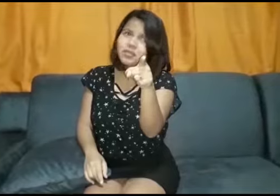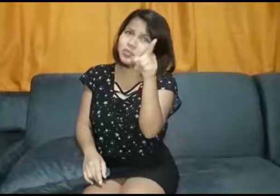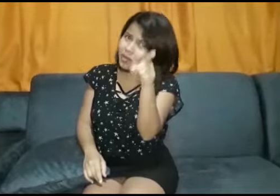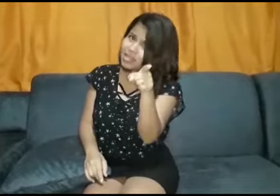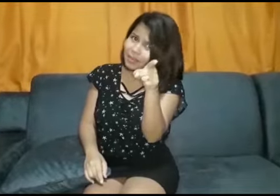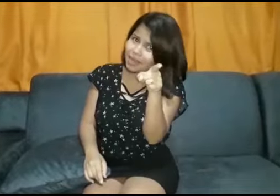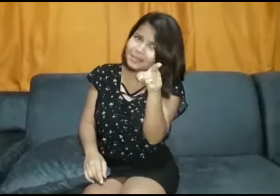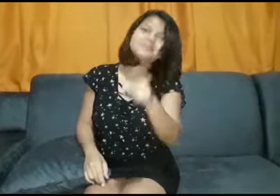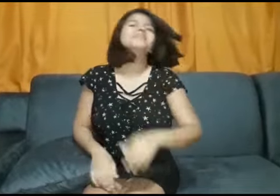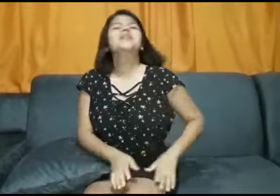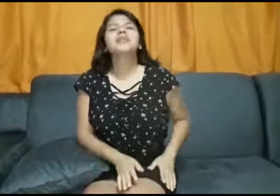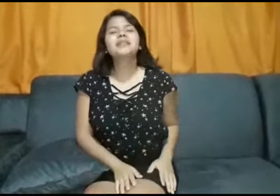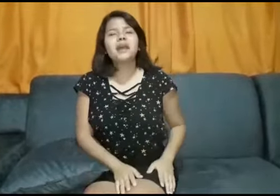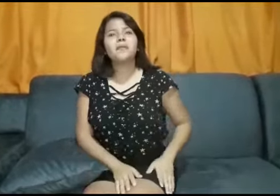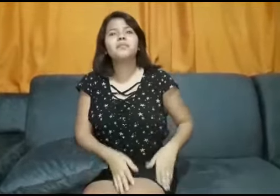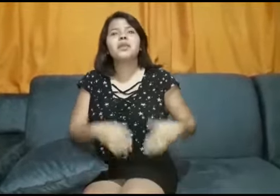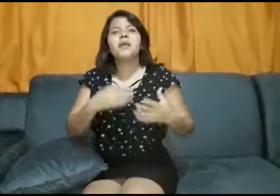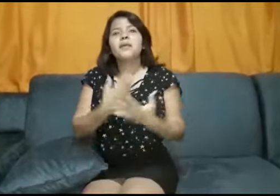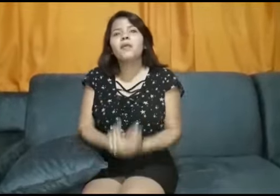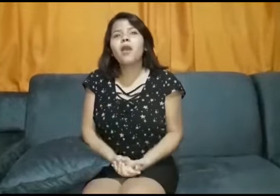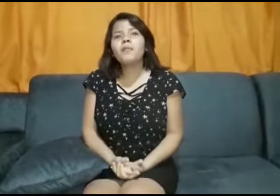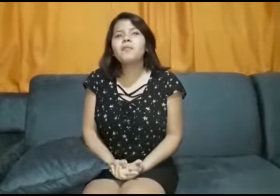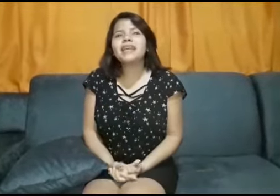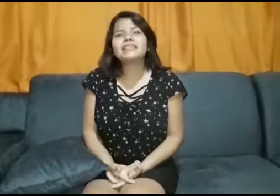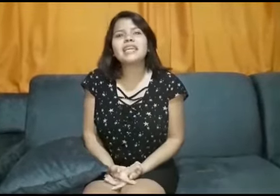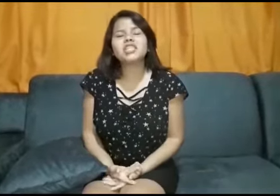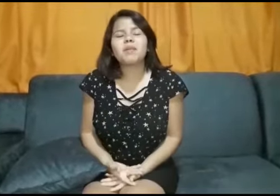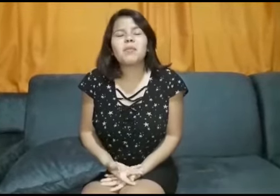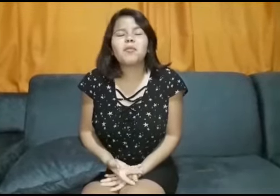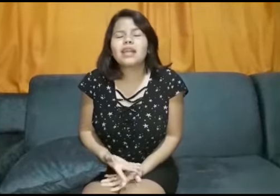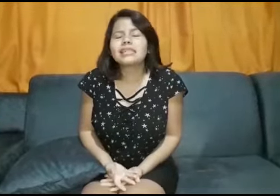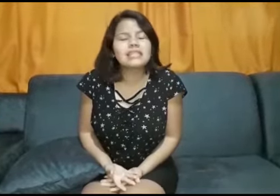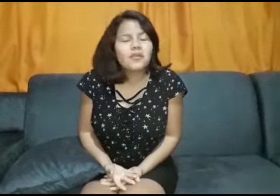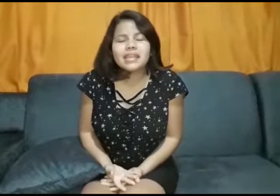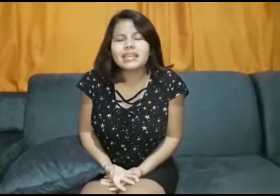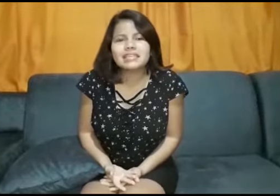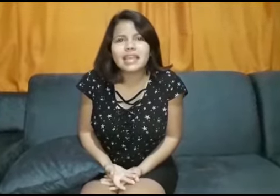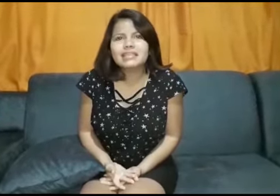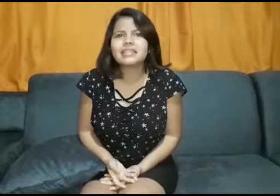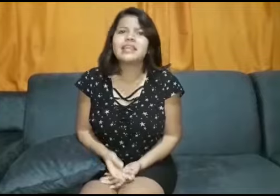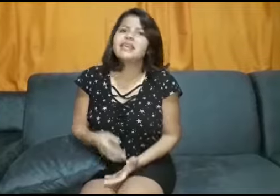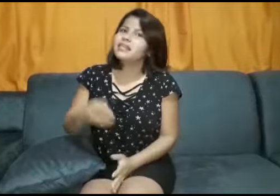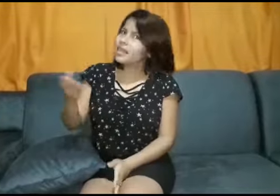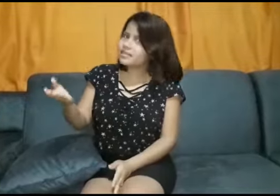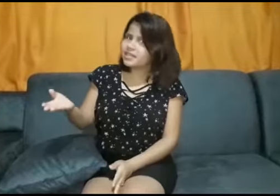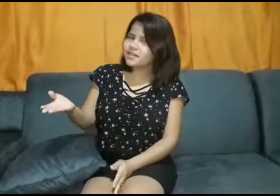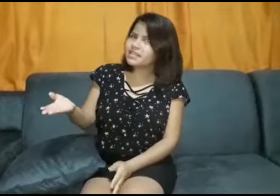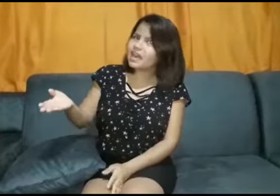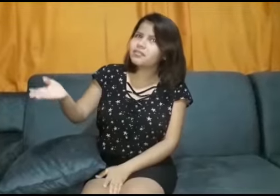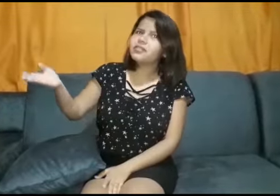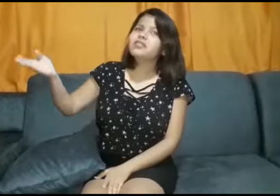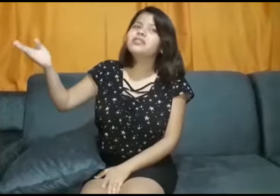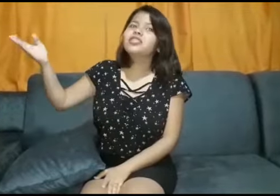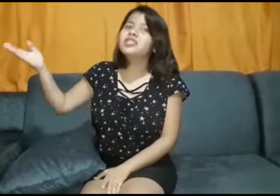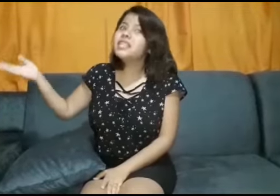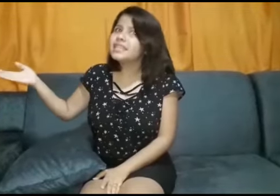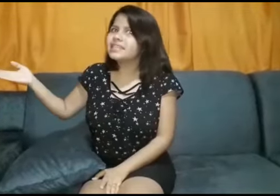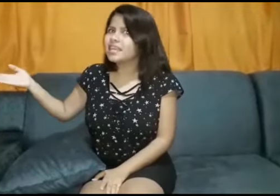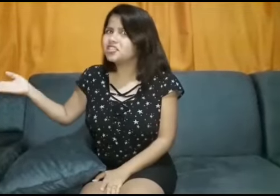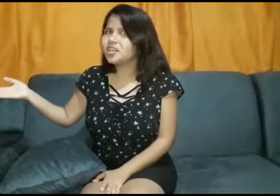nome de Boca da Mata? Então, como presente para a população redencense nesse aniversário de 37